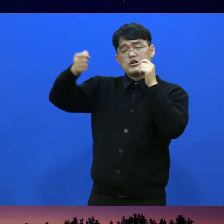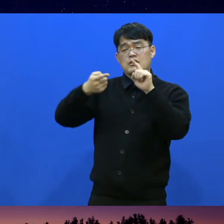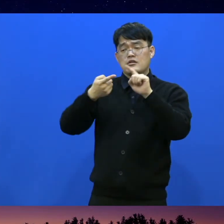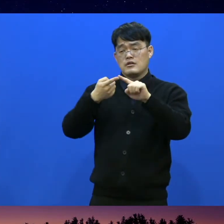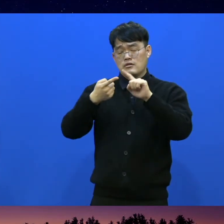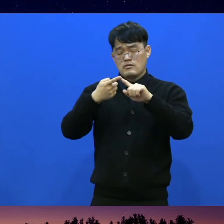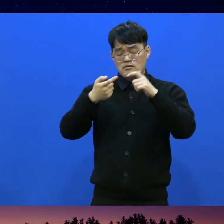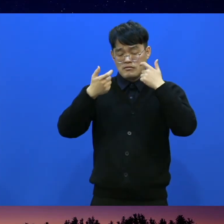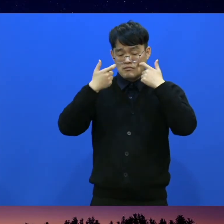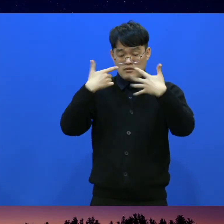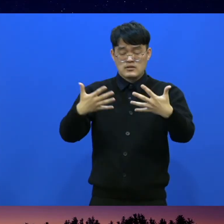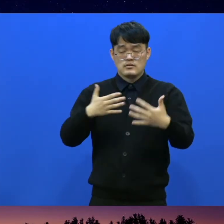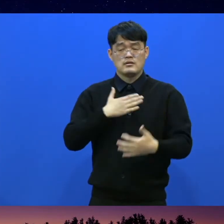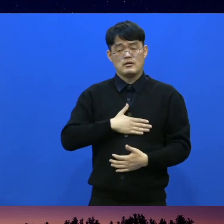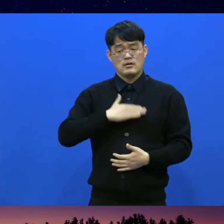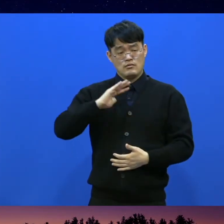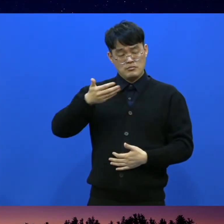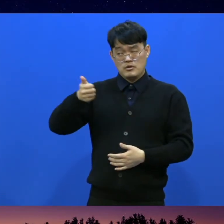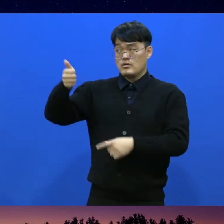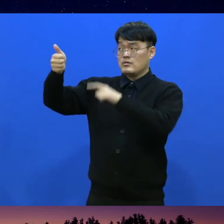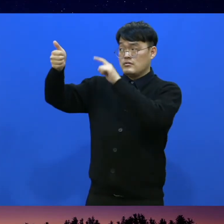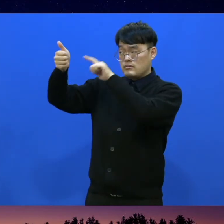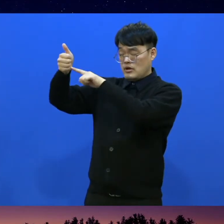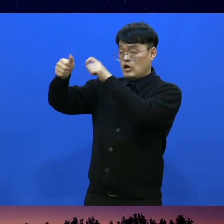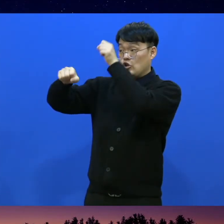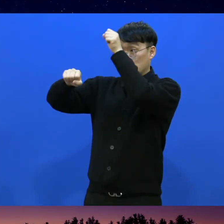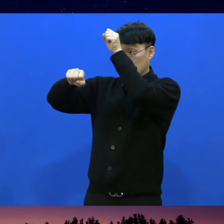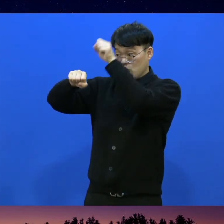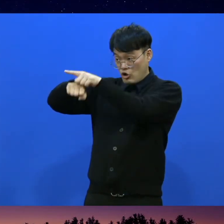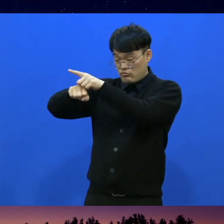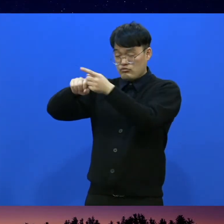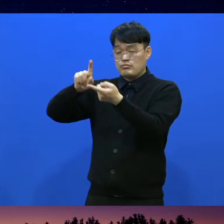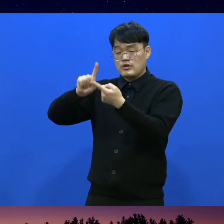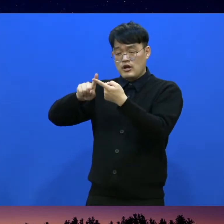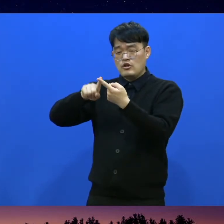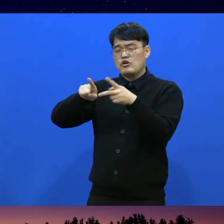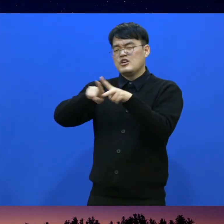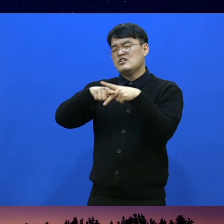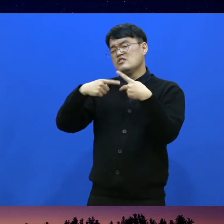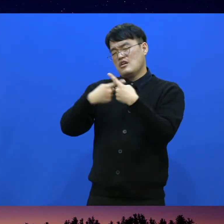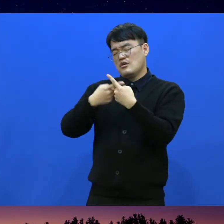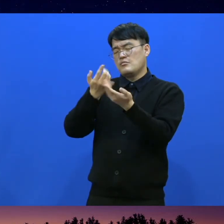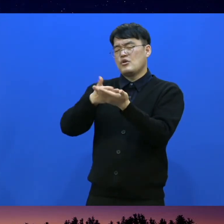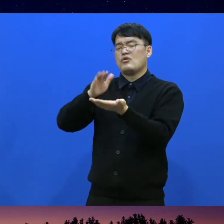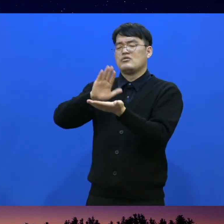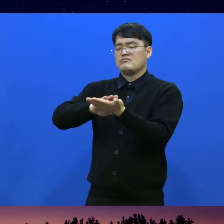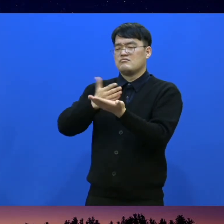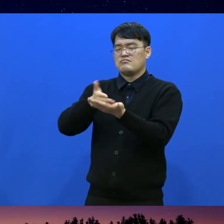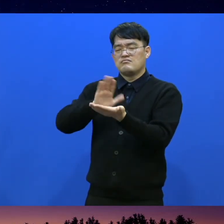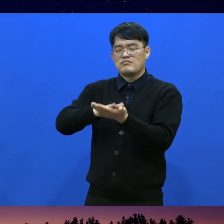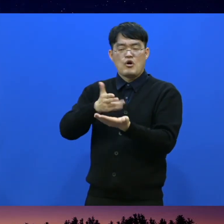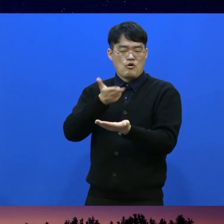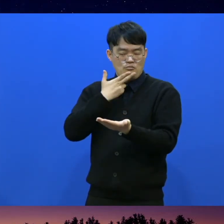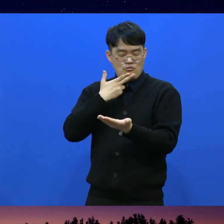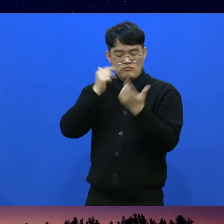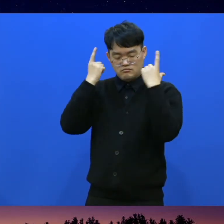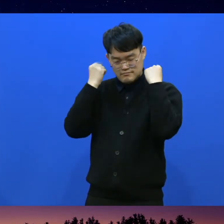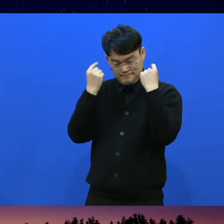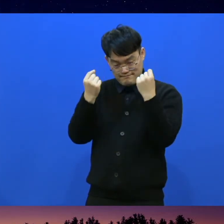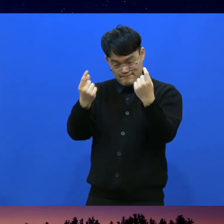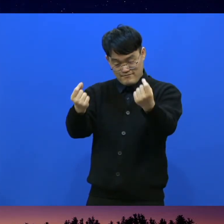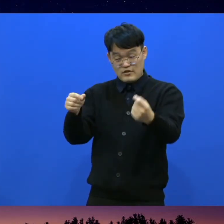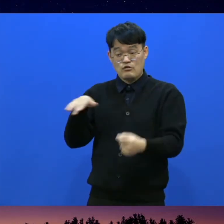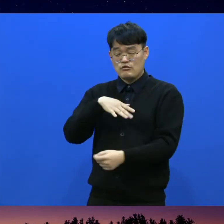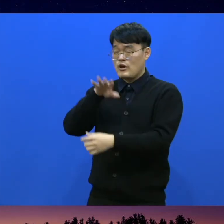바로 알아야 돼요. 그분의 성품을 이해하는. 그 성품은 변함이 없는 것이 우리를 향한 응답을 하시고 우리에게 좋은 것을